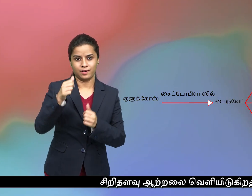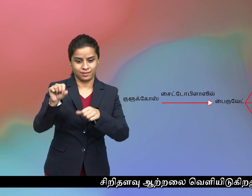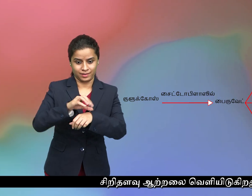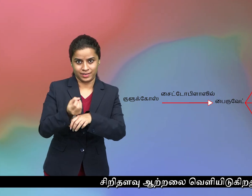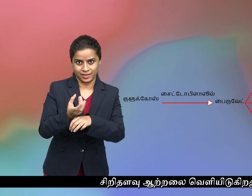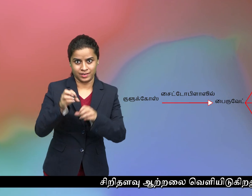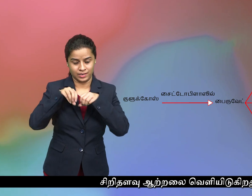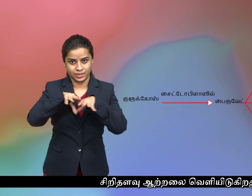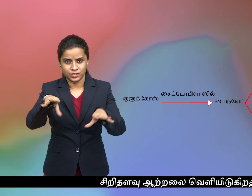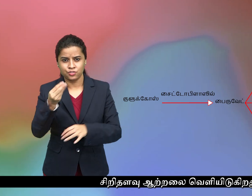சிறிதளவு ஆற்றலை வெளியிடுகிறது.